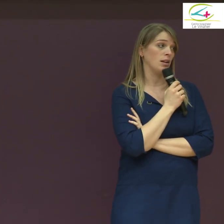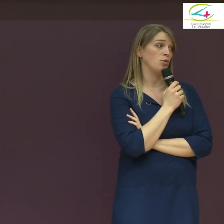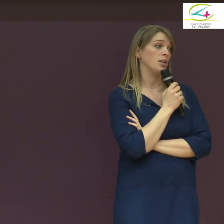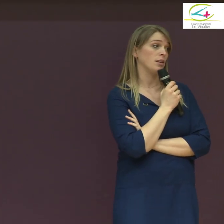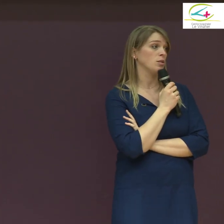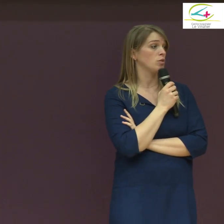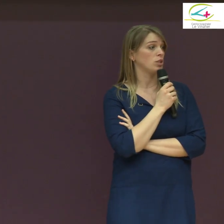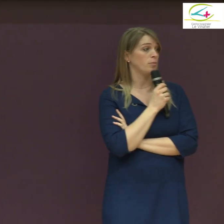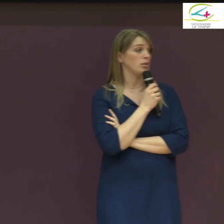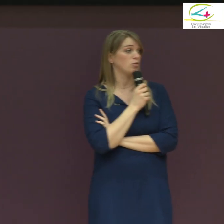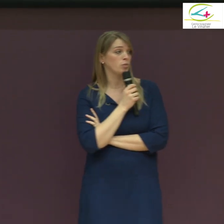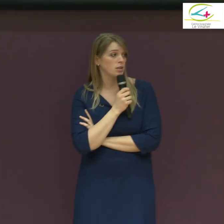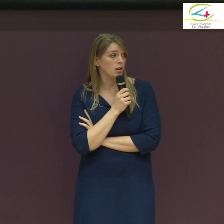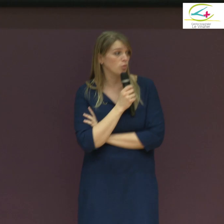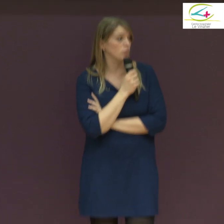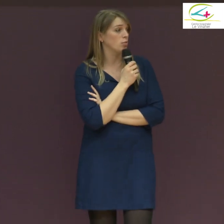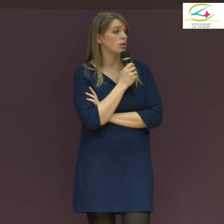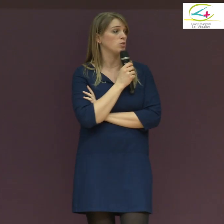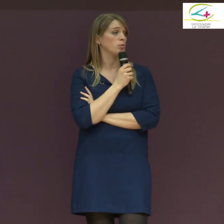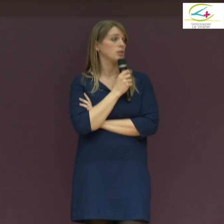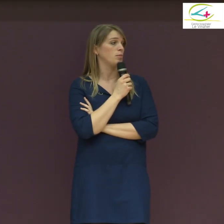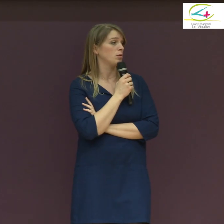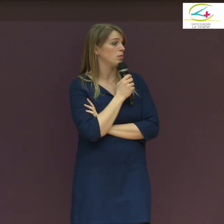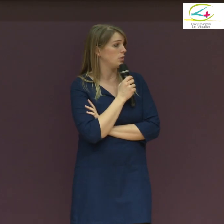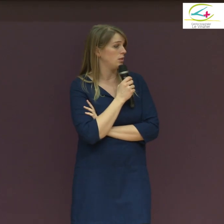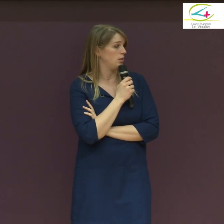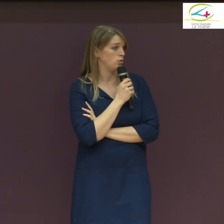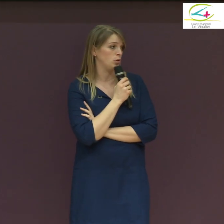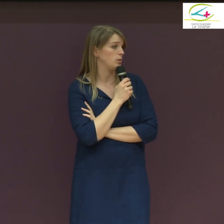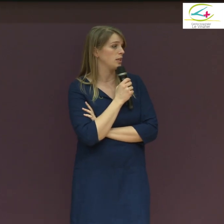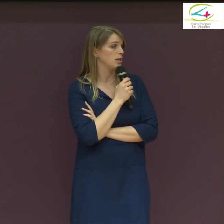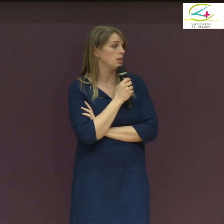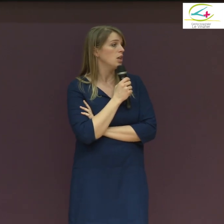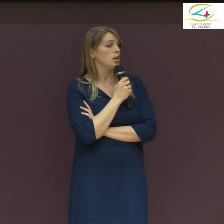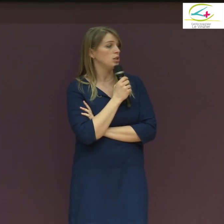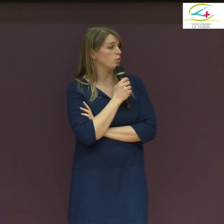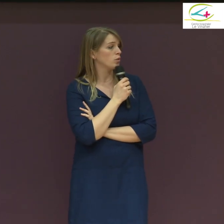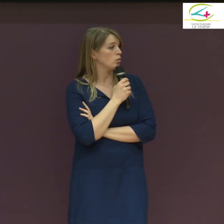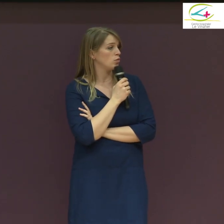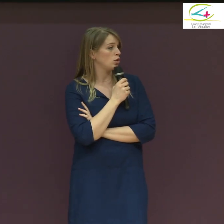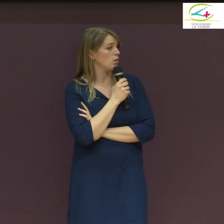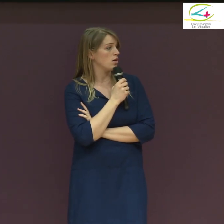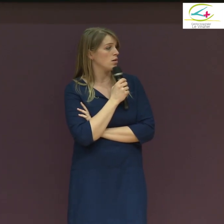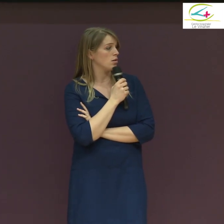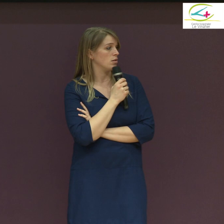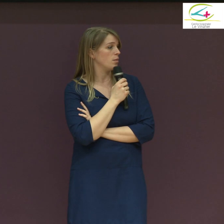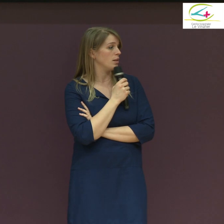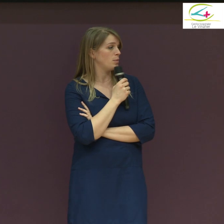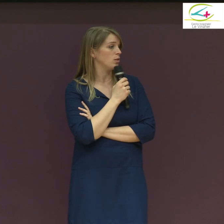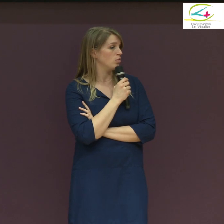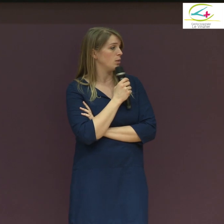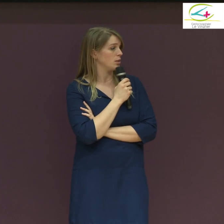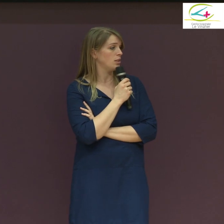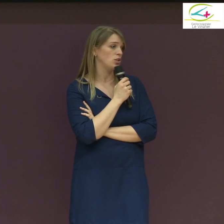Enfin, c'est un lieu qui est très anxiogène pour les sources, qu'il n'y a aucune communication possible dans les hôpitaux psychiatriques. Il se trouve que j'ai eu